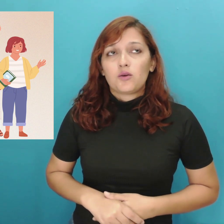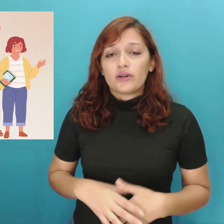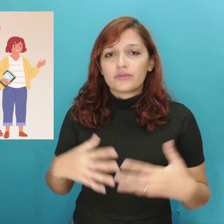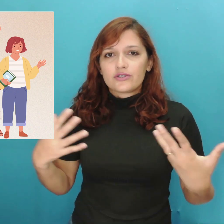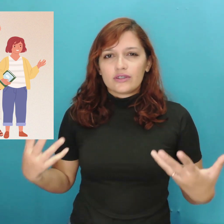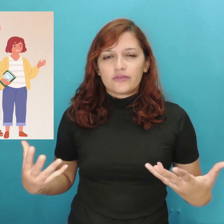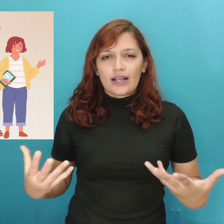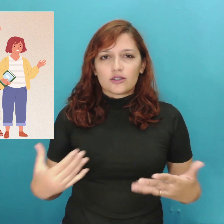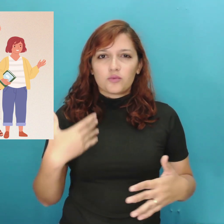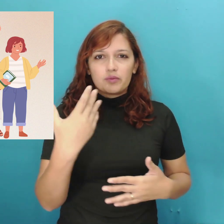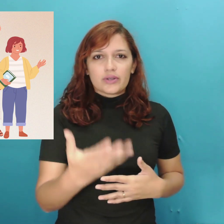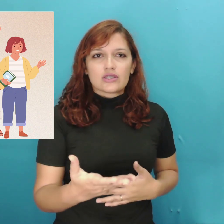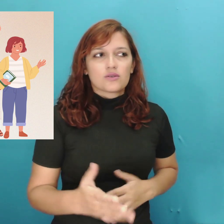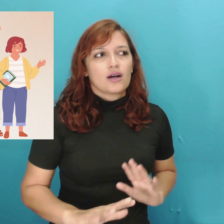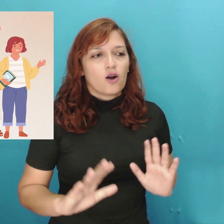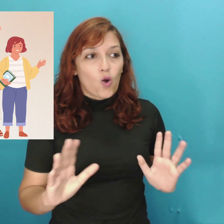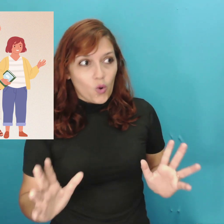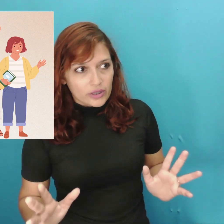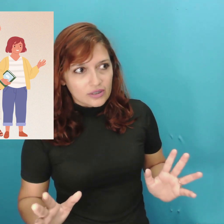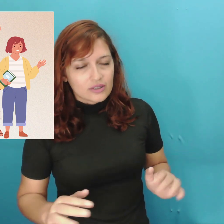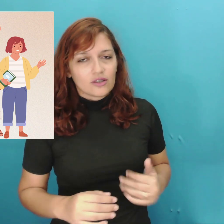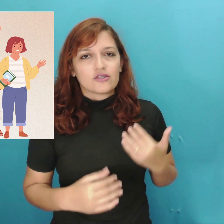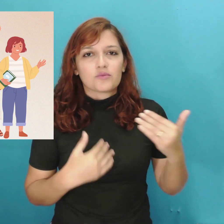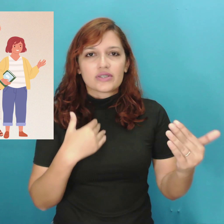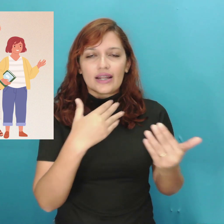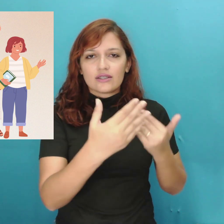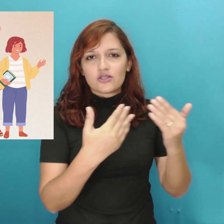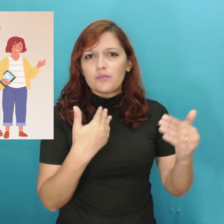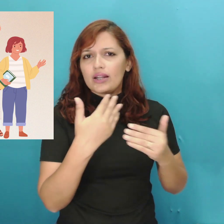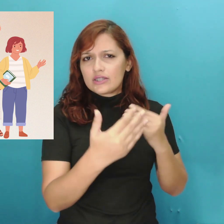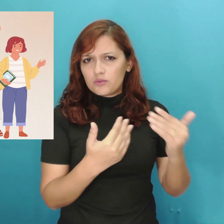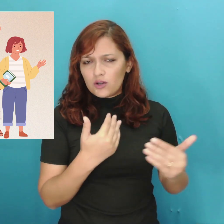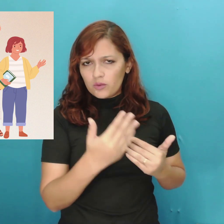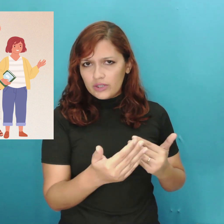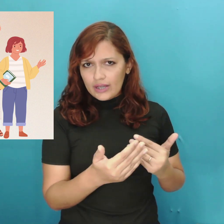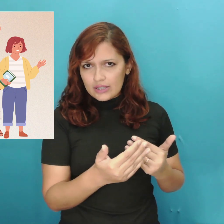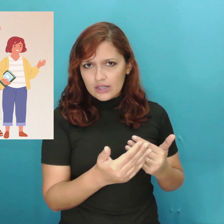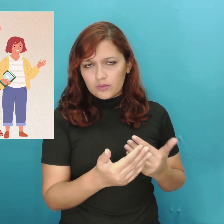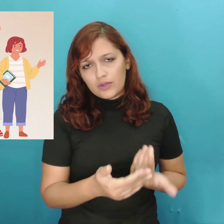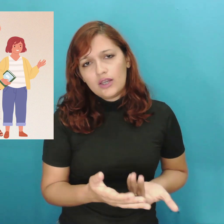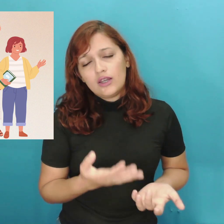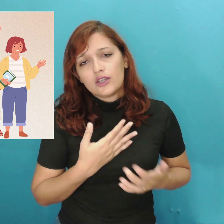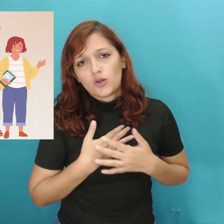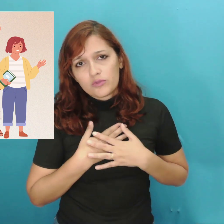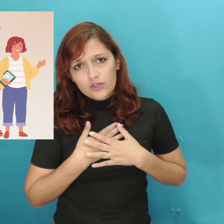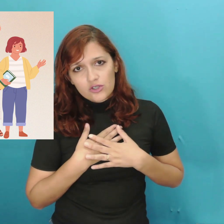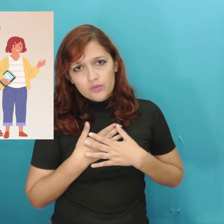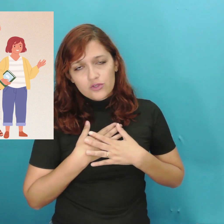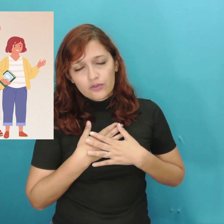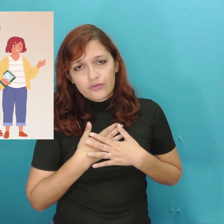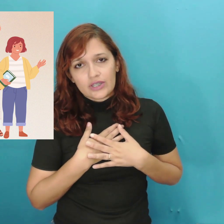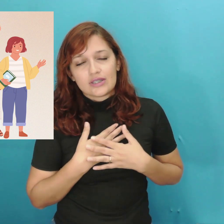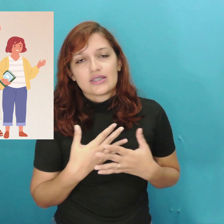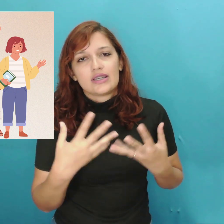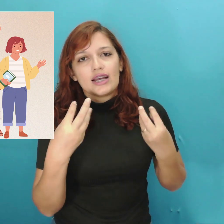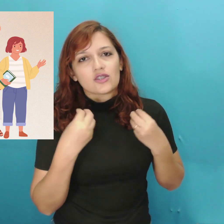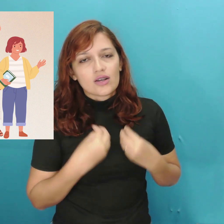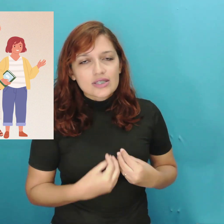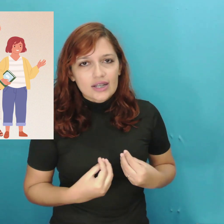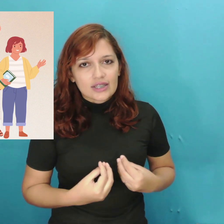quando a gente fala com uma pessoa oi, nós estamos querendo estabelecer uma comunicação. E como nós somos ouvintes e a nossa língua